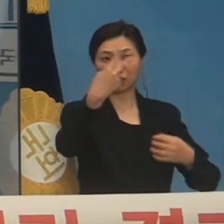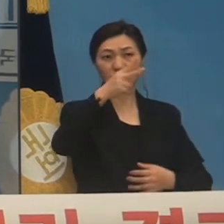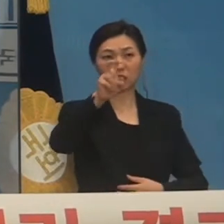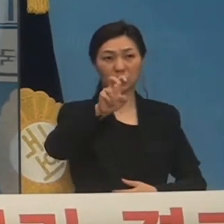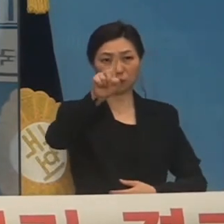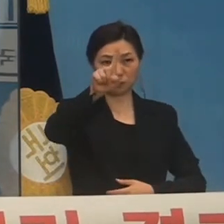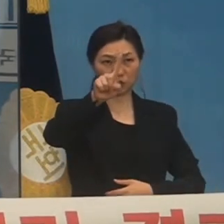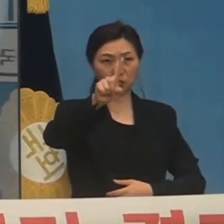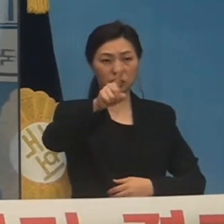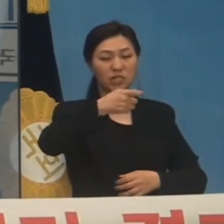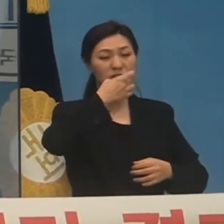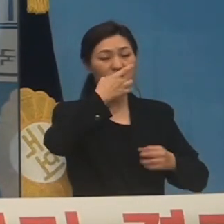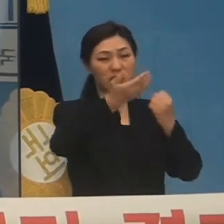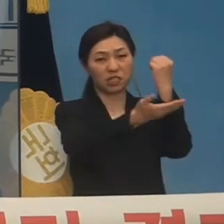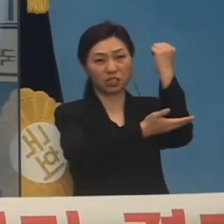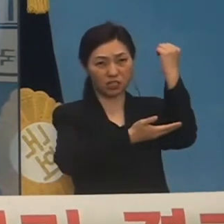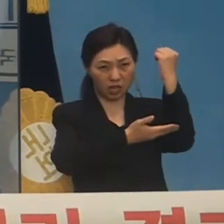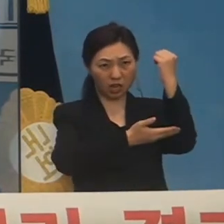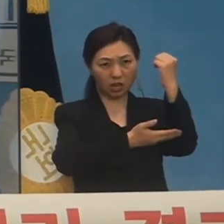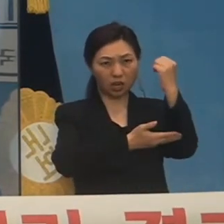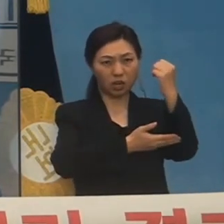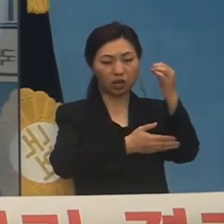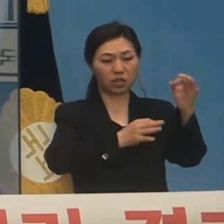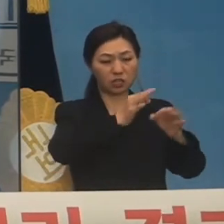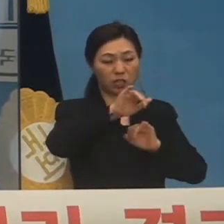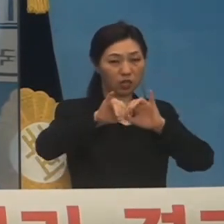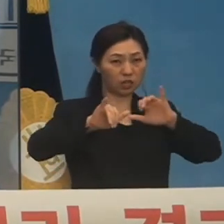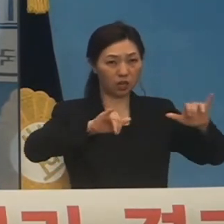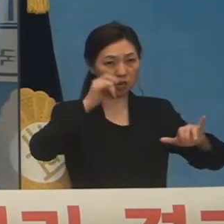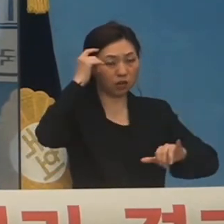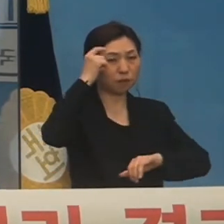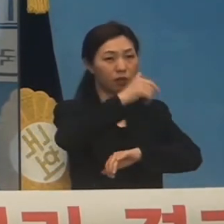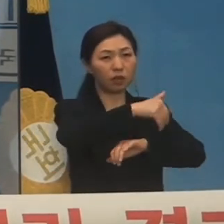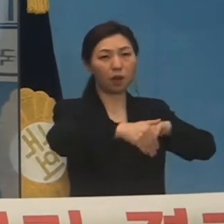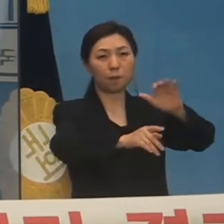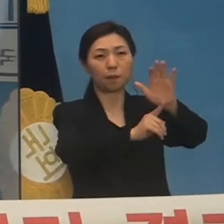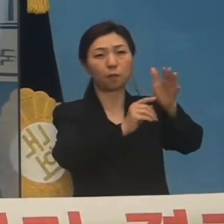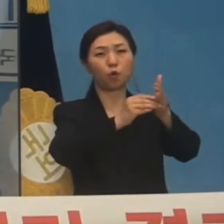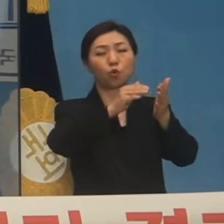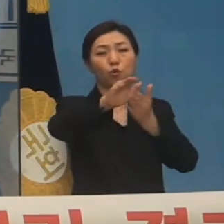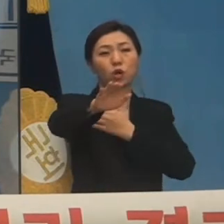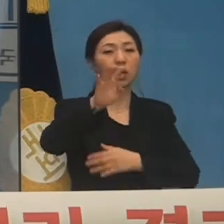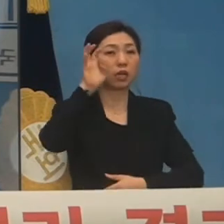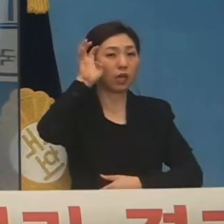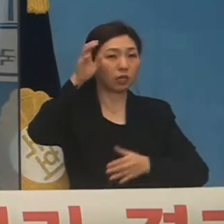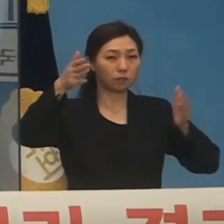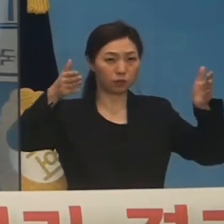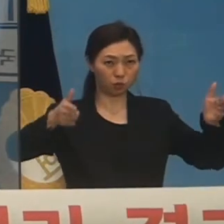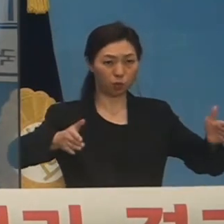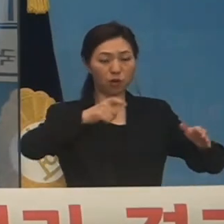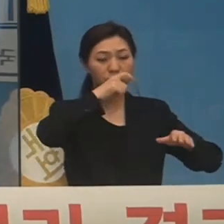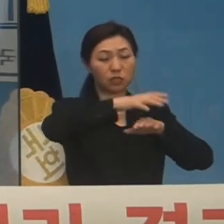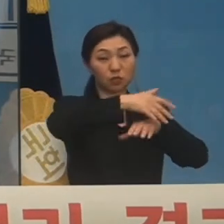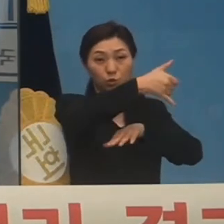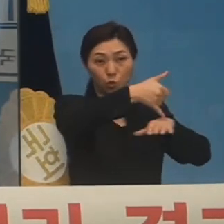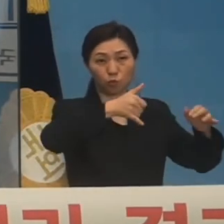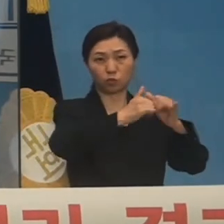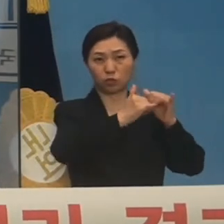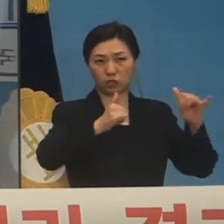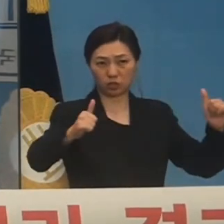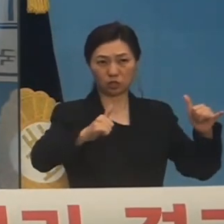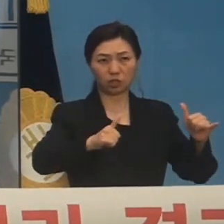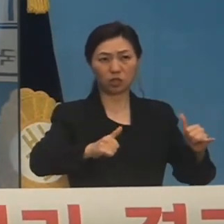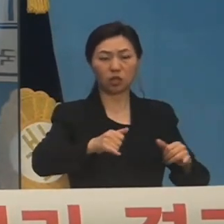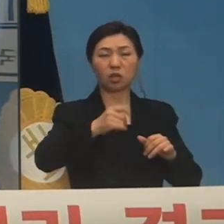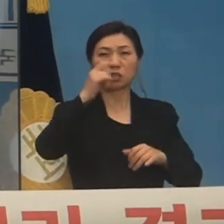2021년산 쌀 시장정리 계획 발표 이후 40일 동안 전국의 쌀 생산 농업인은 정부로부터